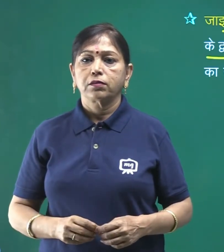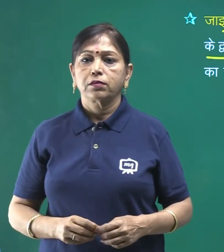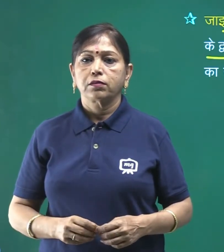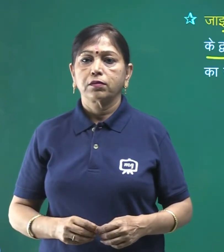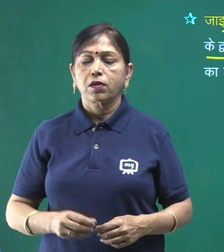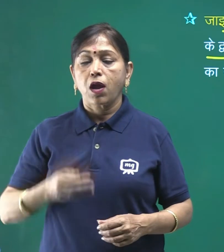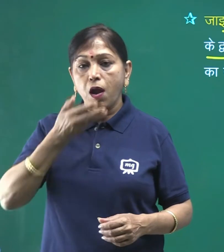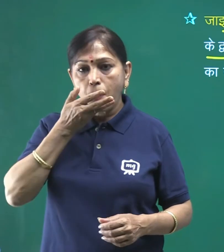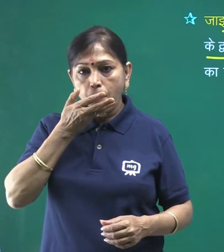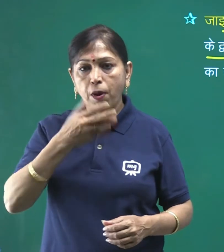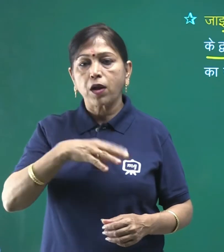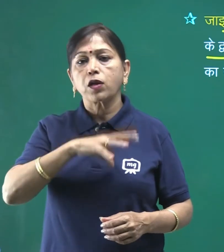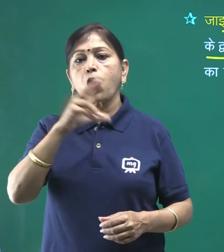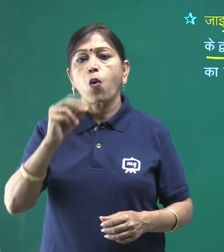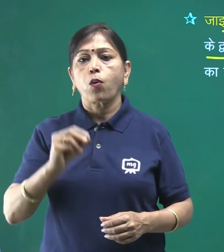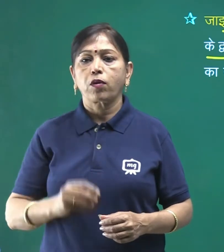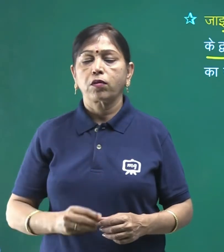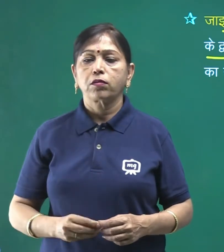पानी और